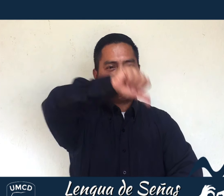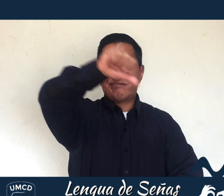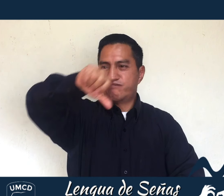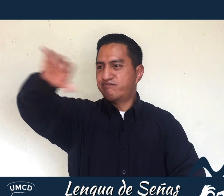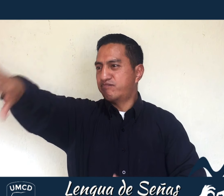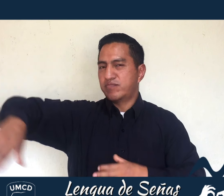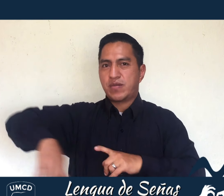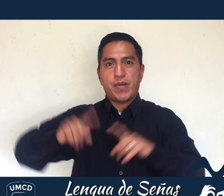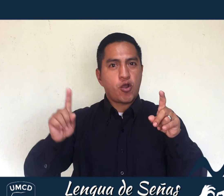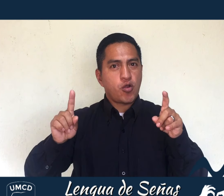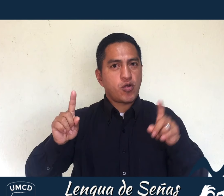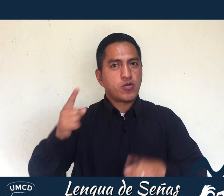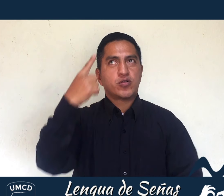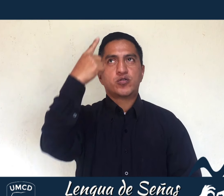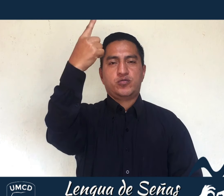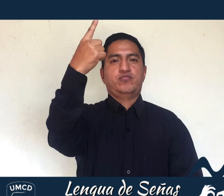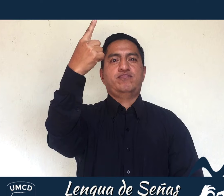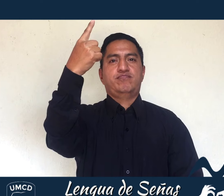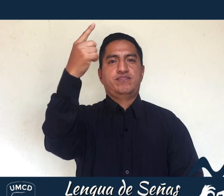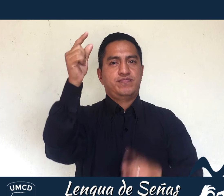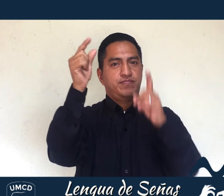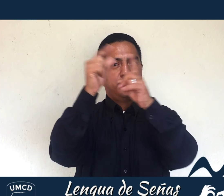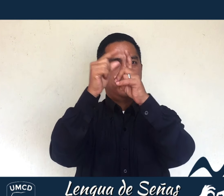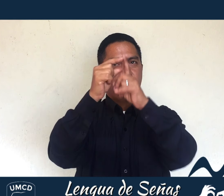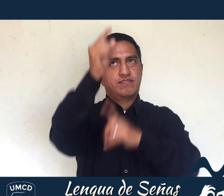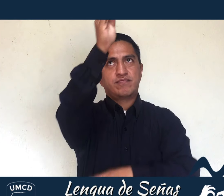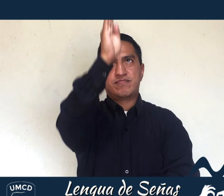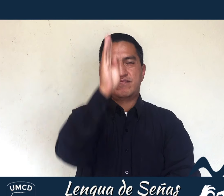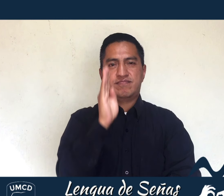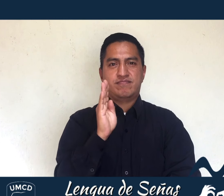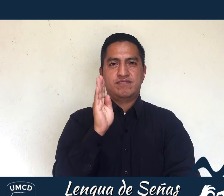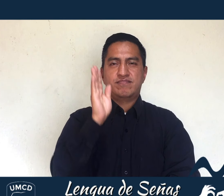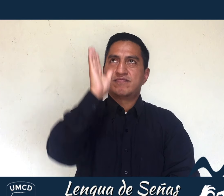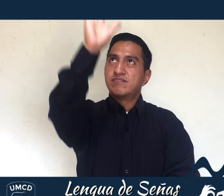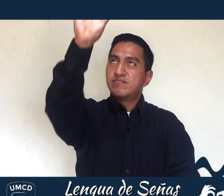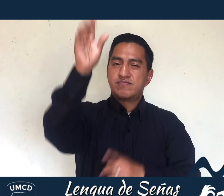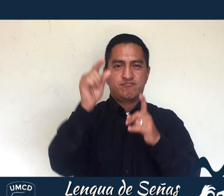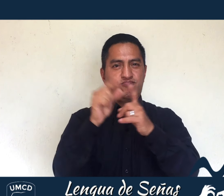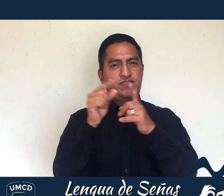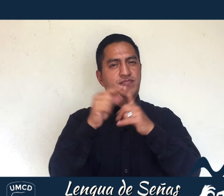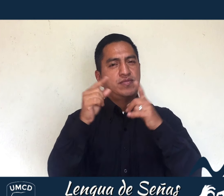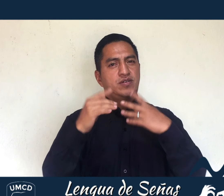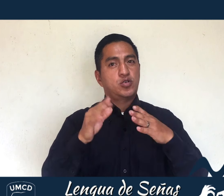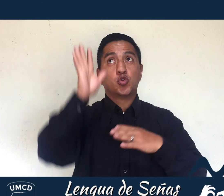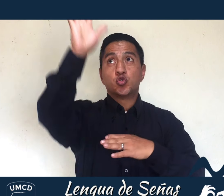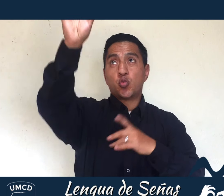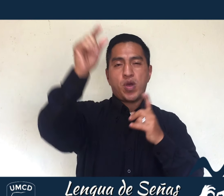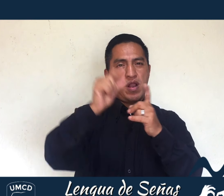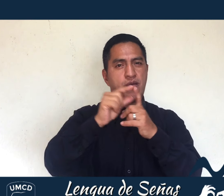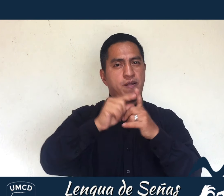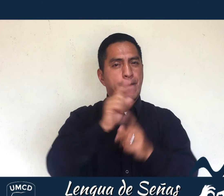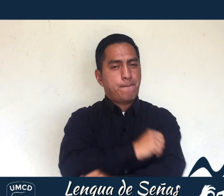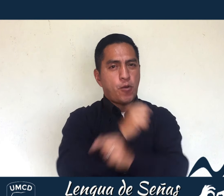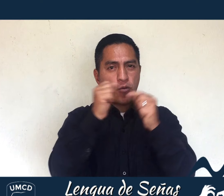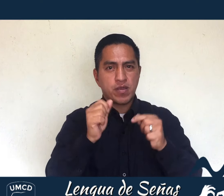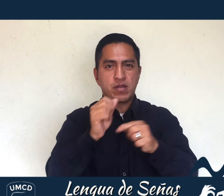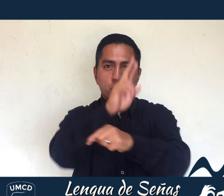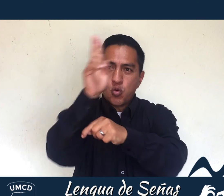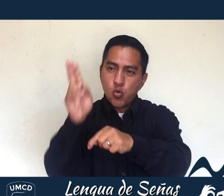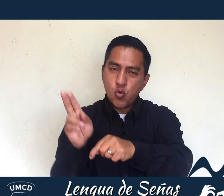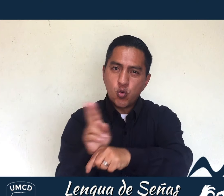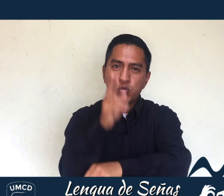sí está en la palabra de la cruz de Cristo, porque para los que creemos, ella, según Pablo, es el poder que Dios